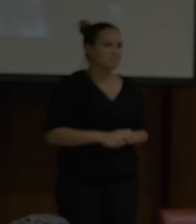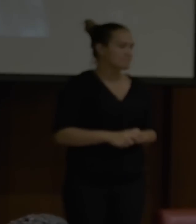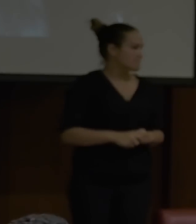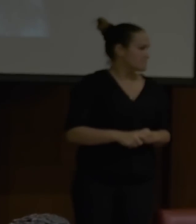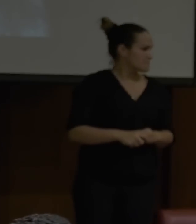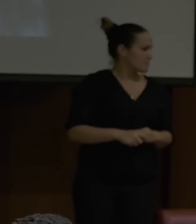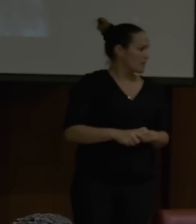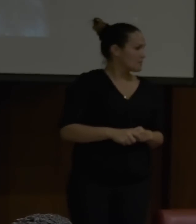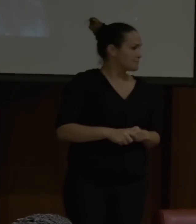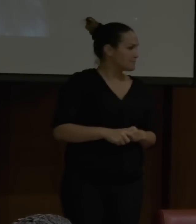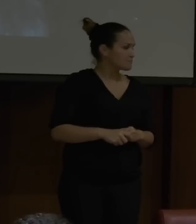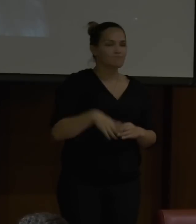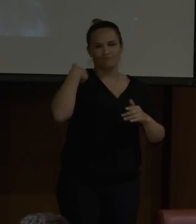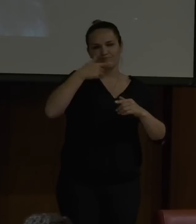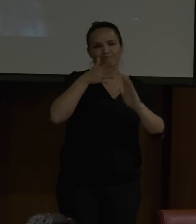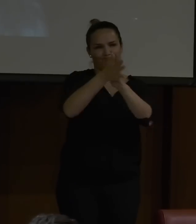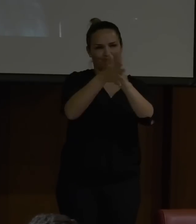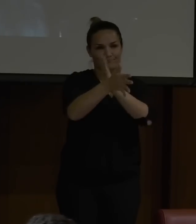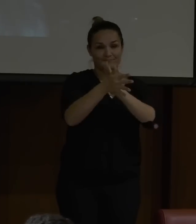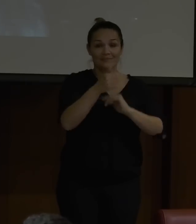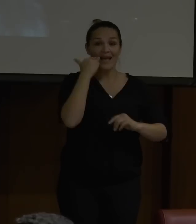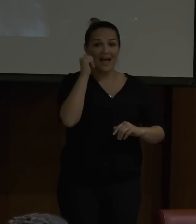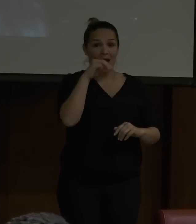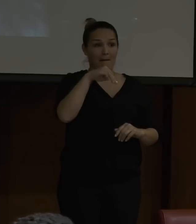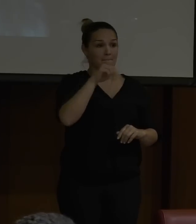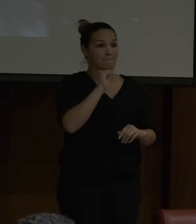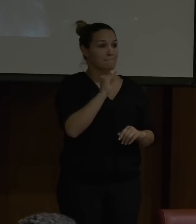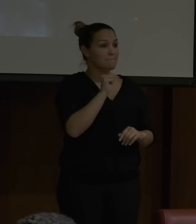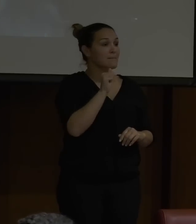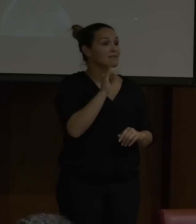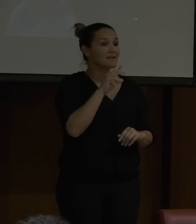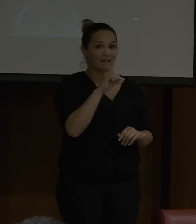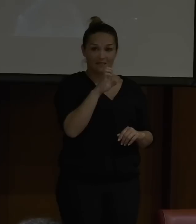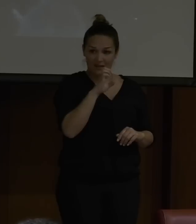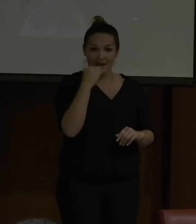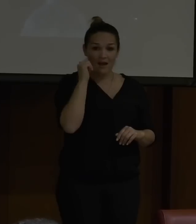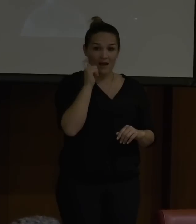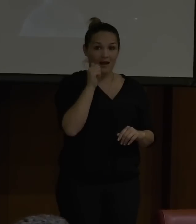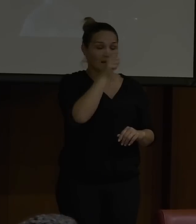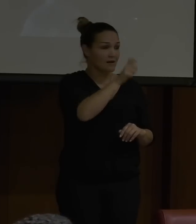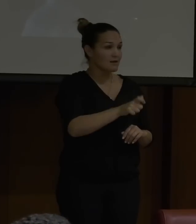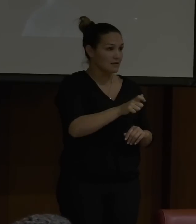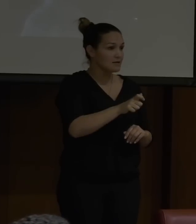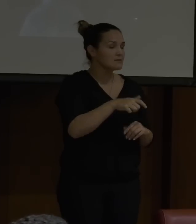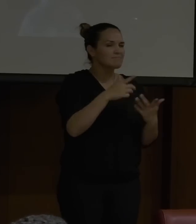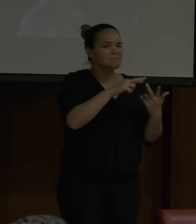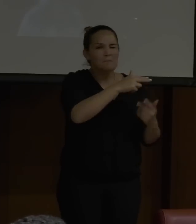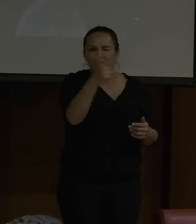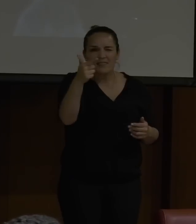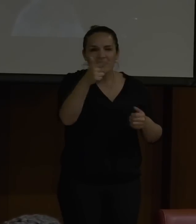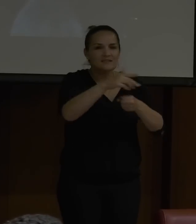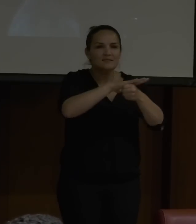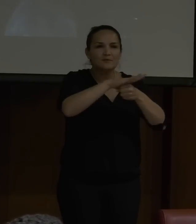contar. Con Matilde Lina sucedió algo parecido bueno, no tan parecido,